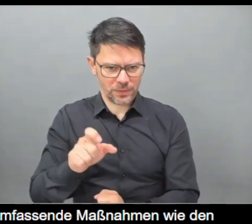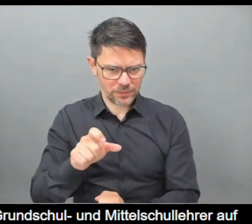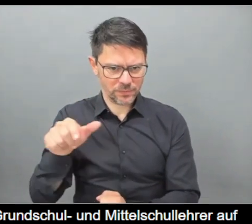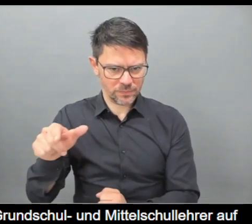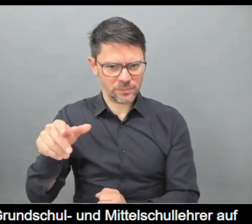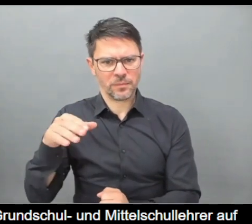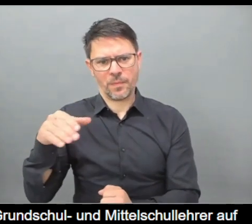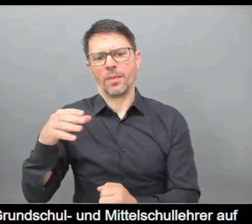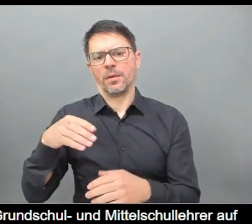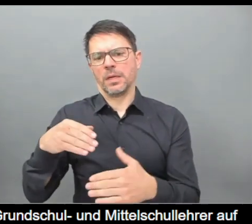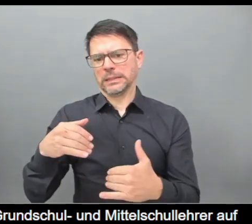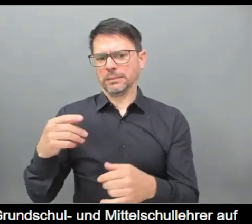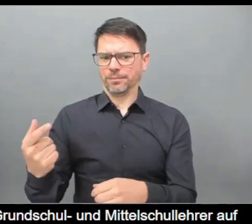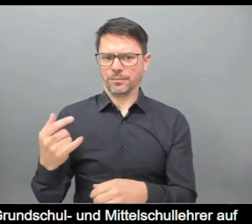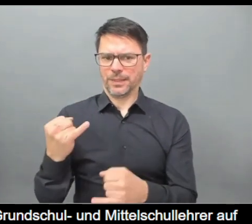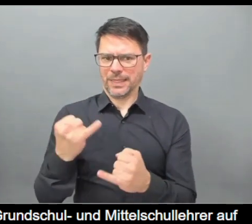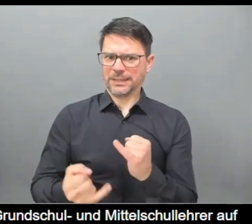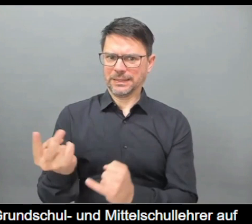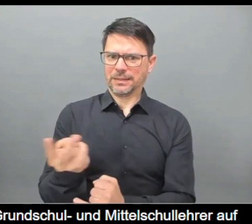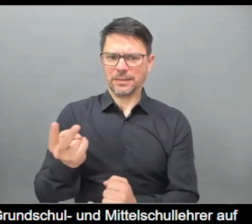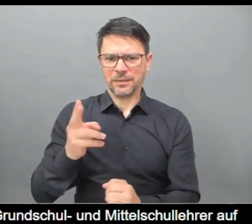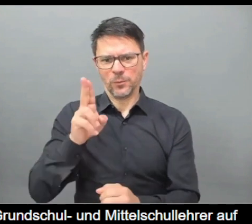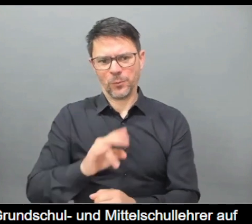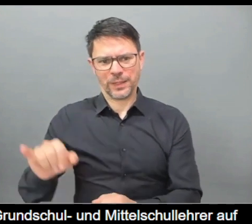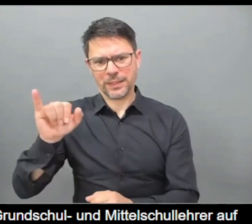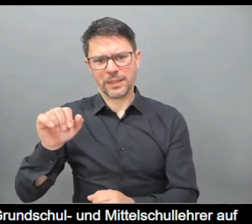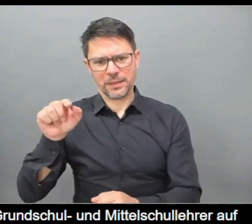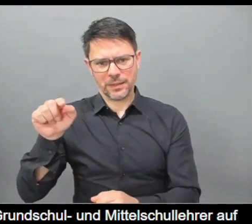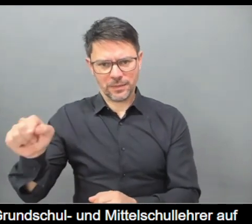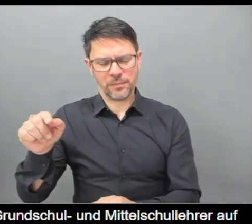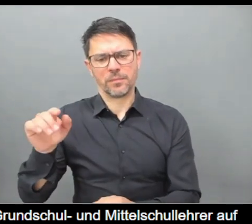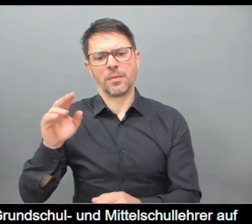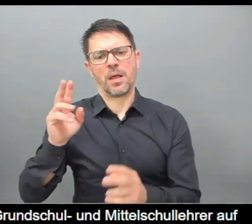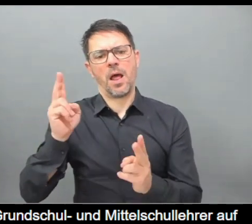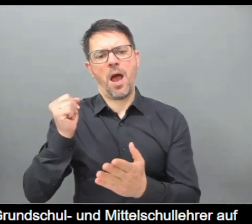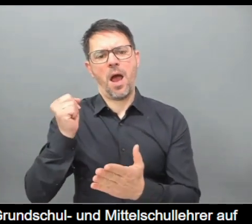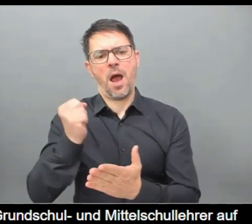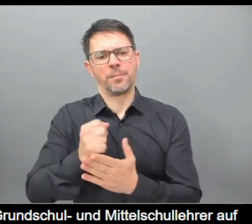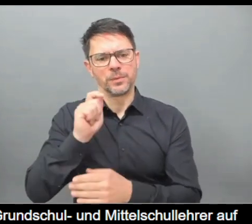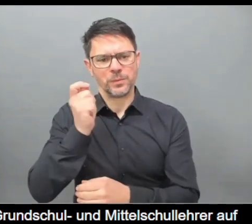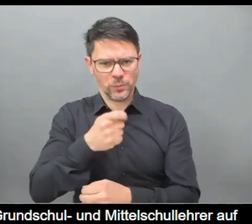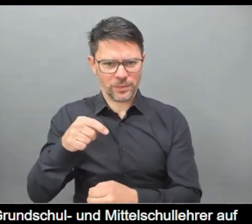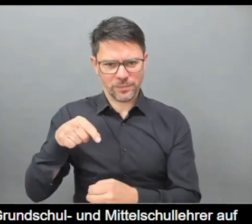schon keinerlei Kapazitätsbeschränkungen mehr. Also die angebotsseitigen